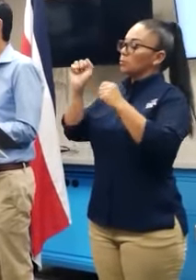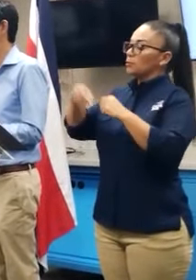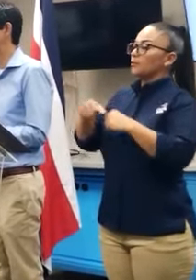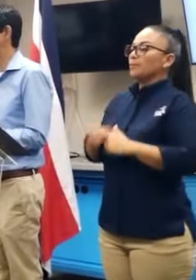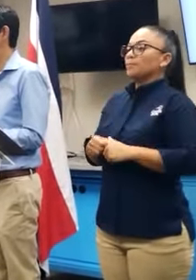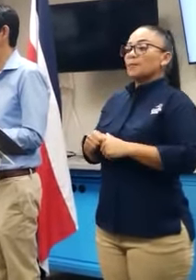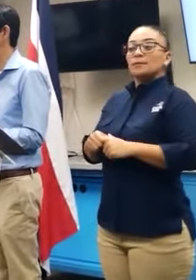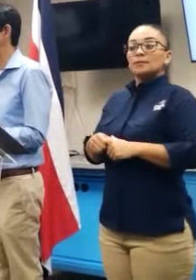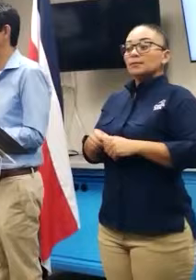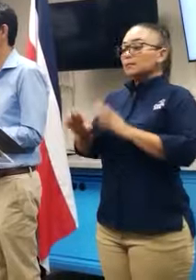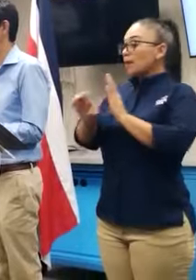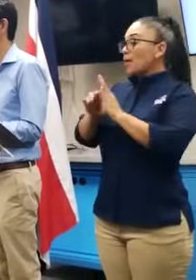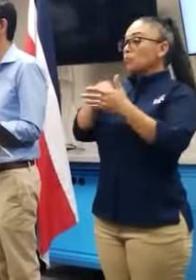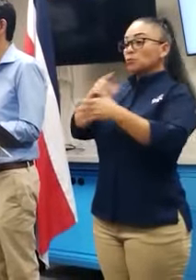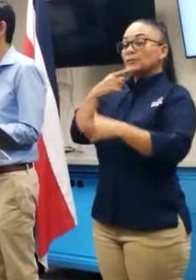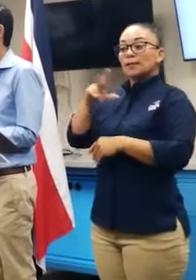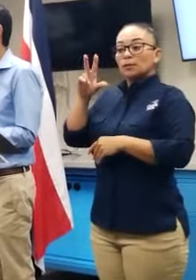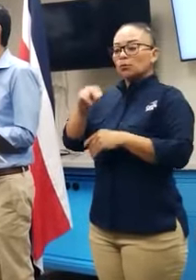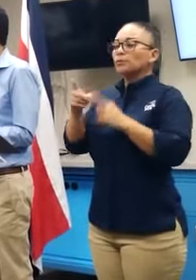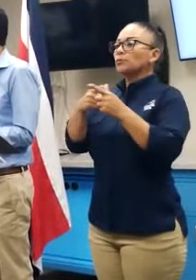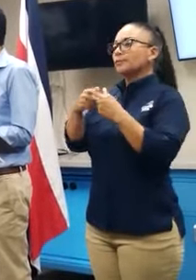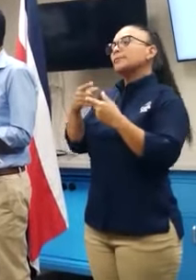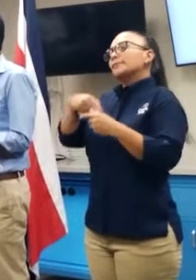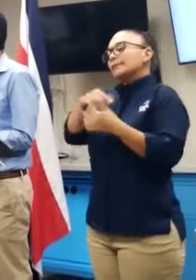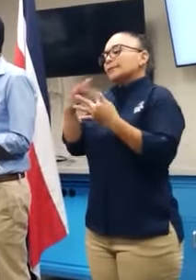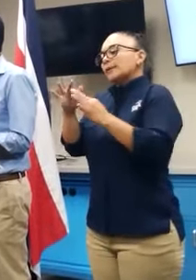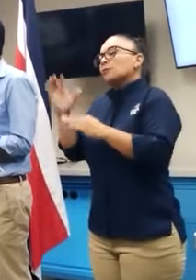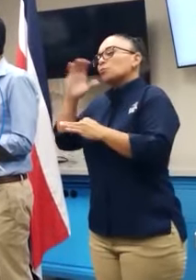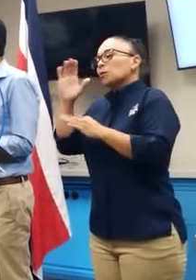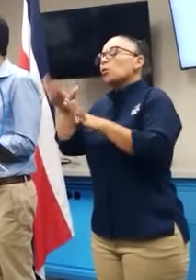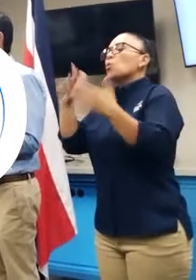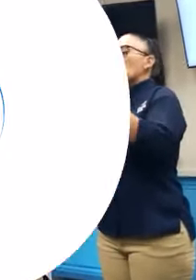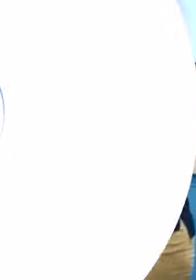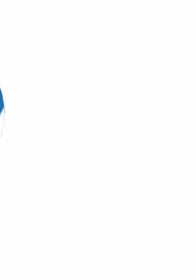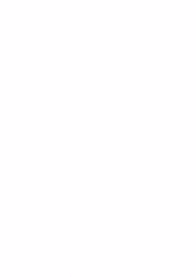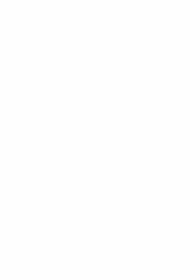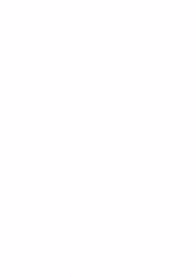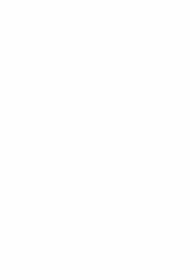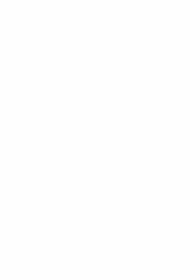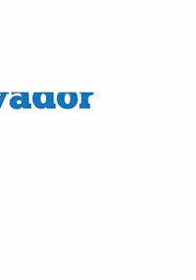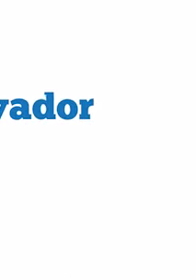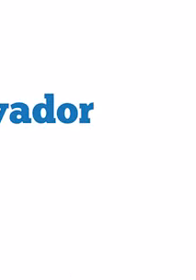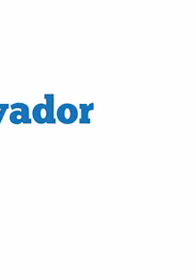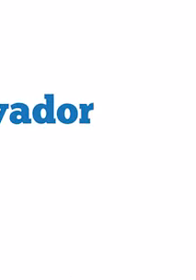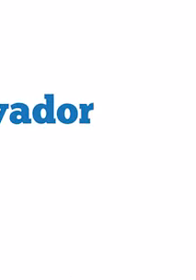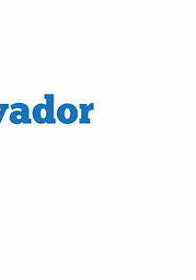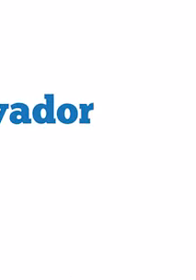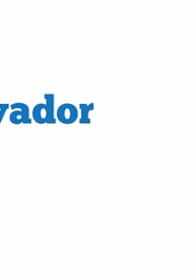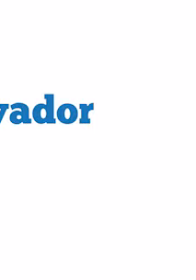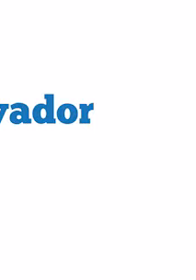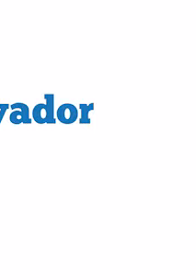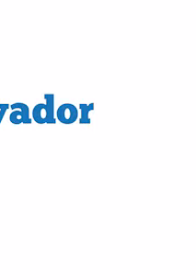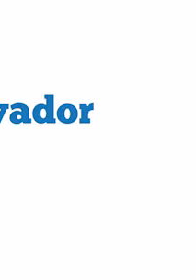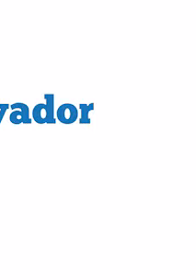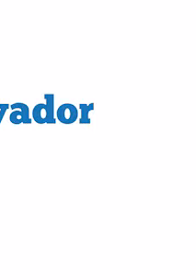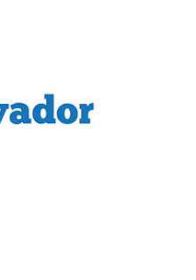no fuera factible, seguiremos intentando encontrar una forma de conectar el aeropuerto con la luz.